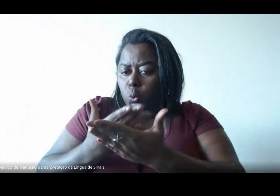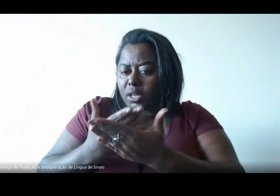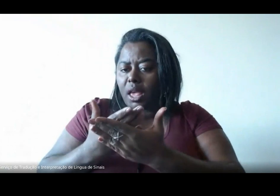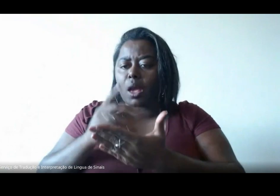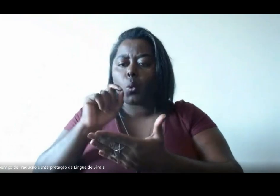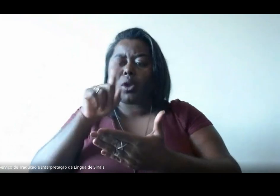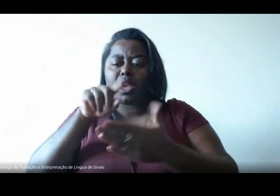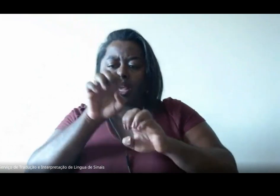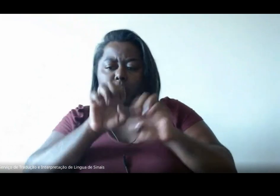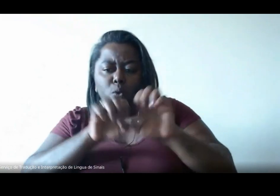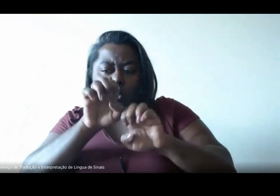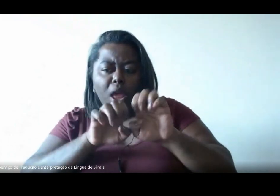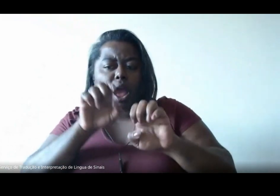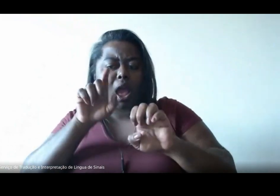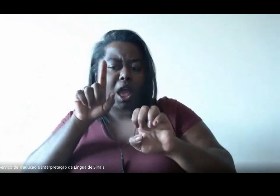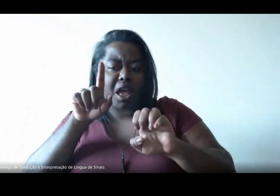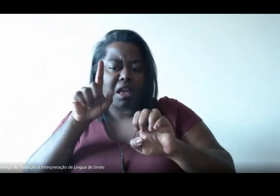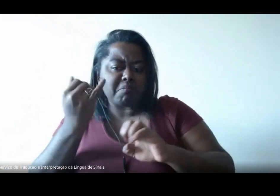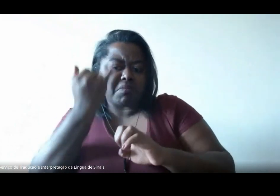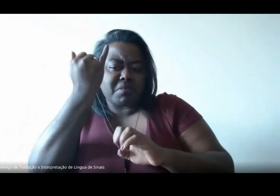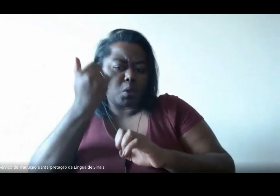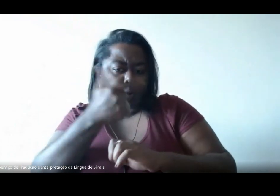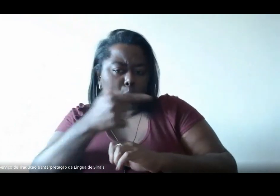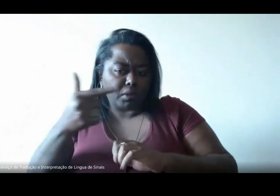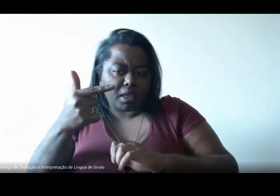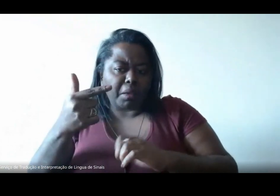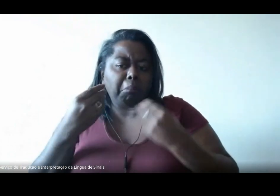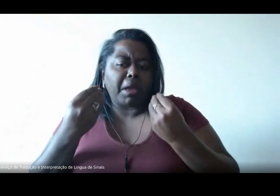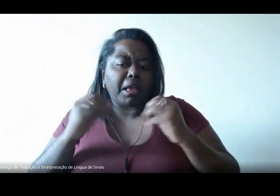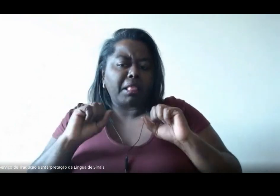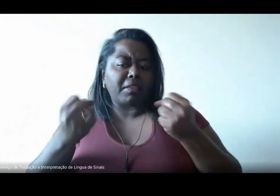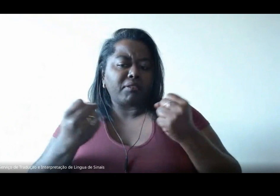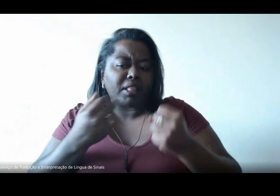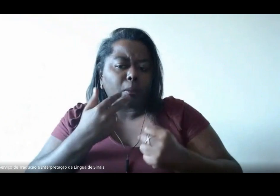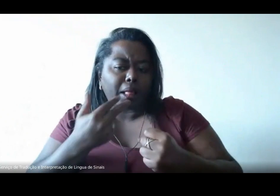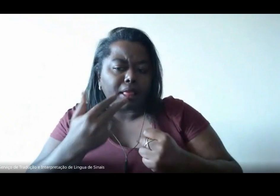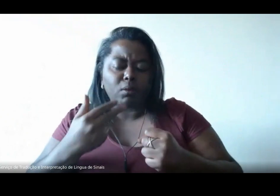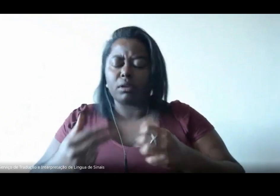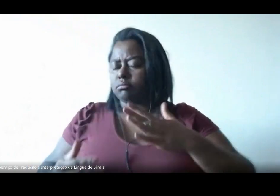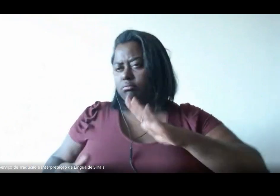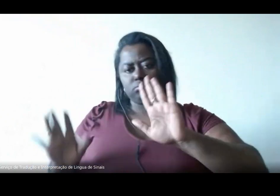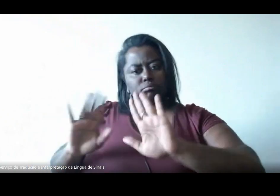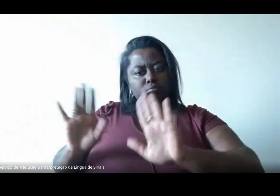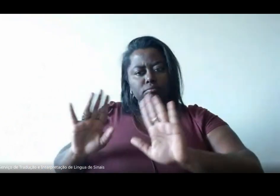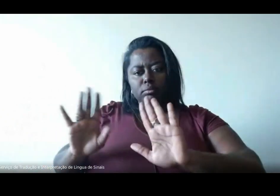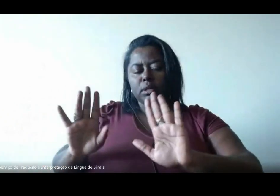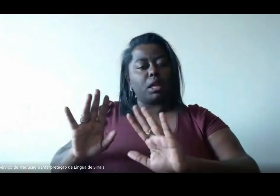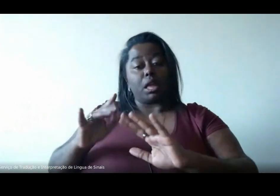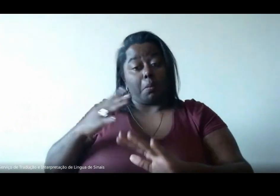estrutural numa língua foi irrelevante, para que defender uma língua? Claro, não acho que é irrelevante em absoluto, né? Eu acho